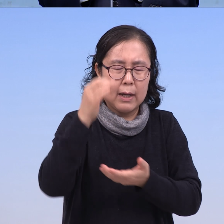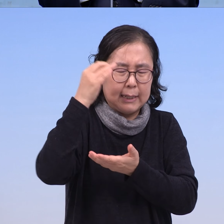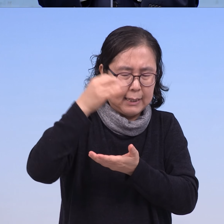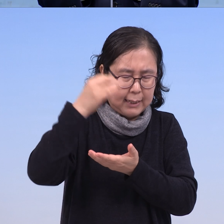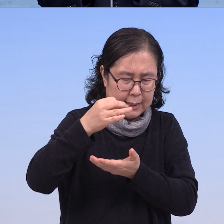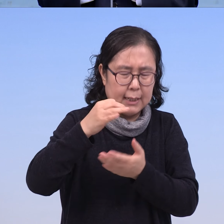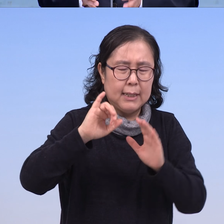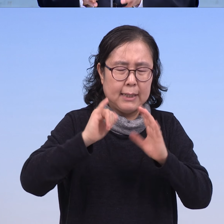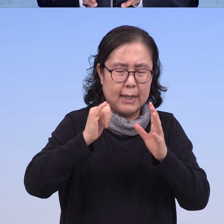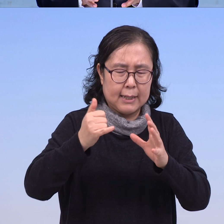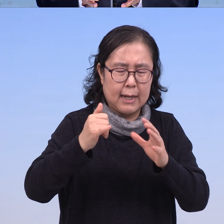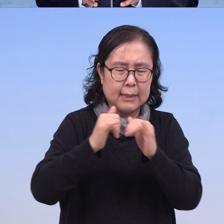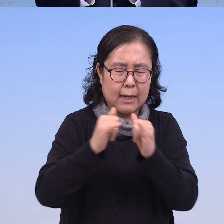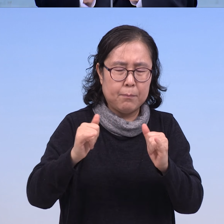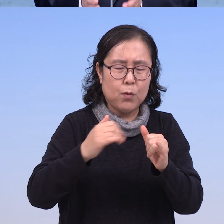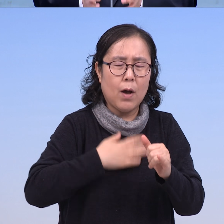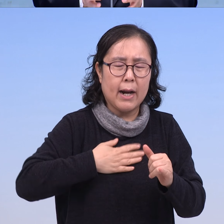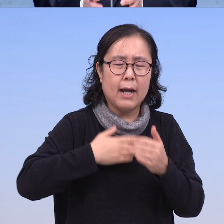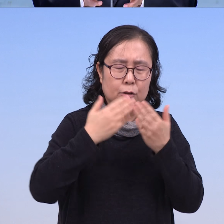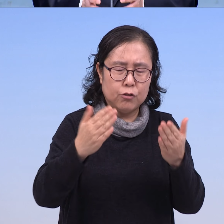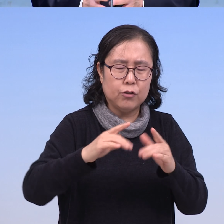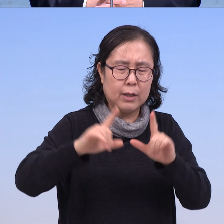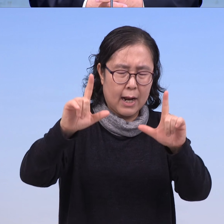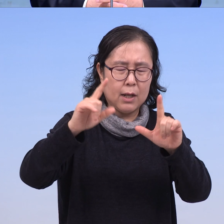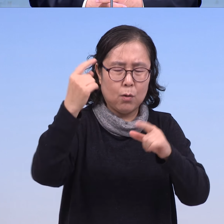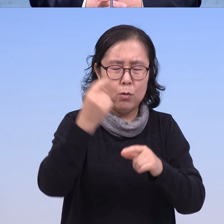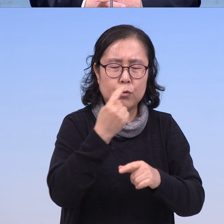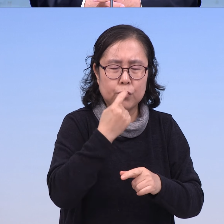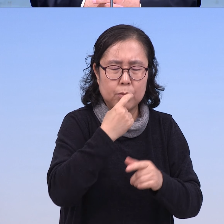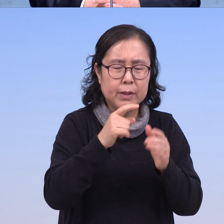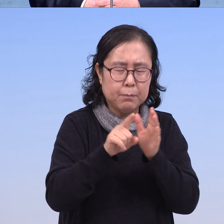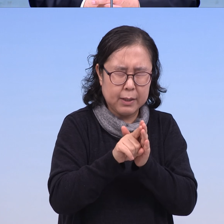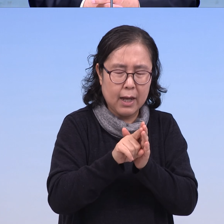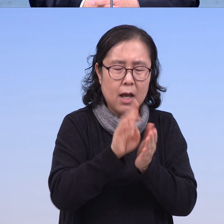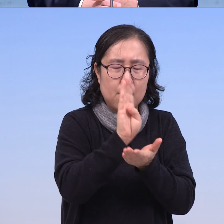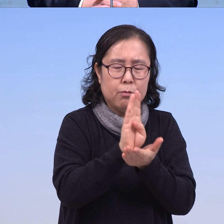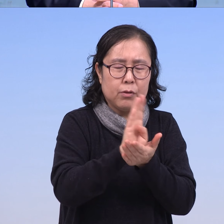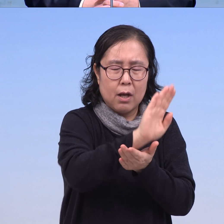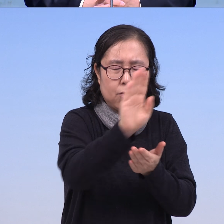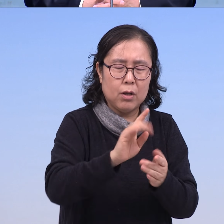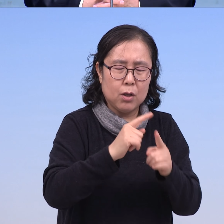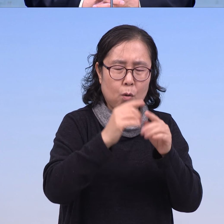참으로 우리 가치를 세상 사람들도 알아주는 그런 날이 올 줄로